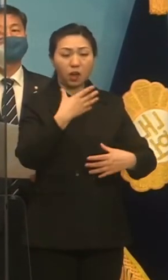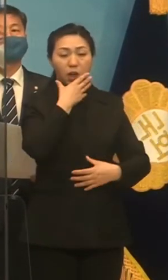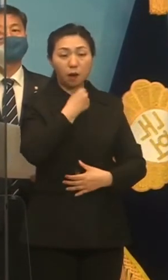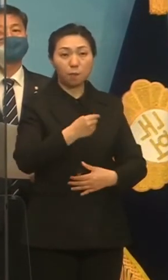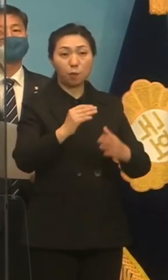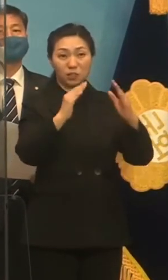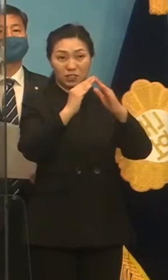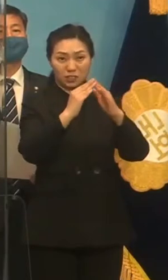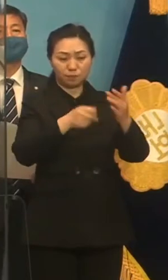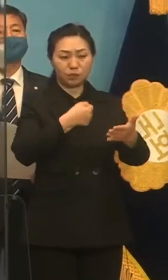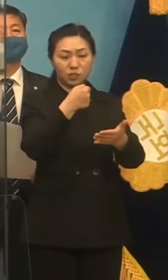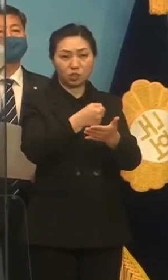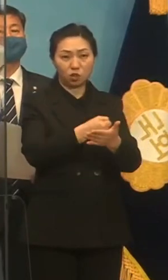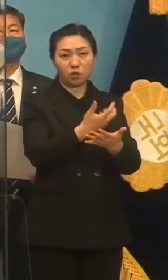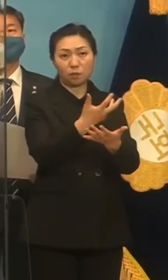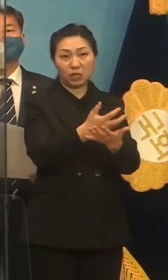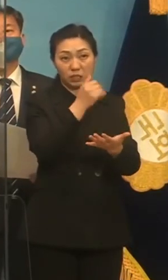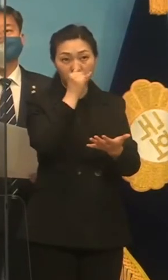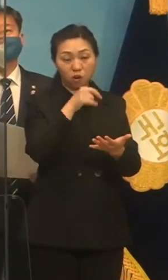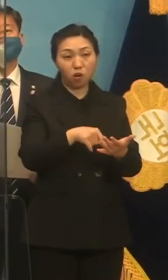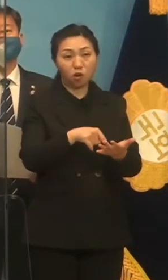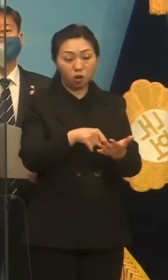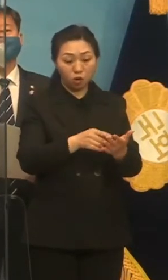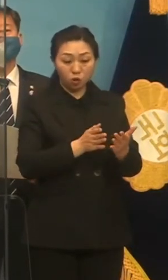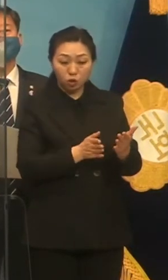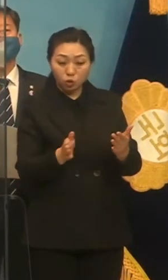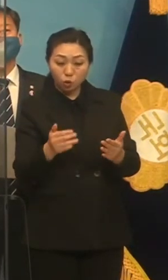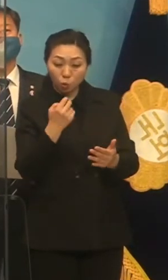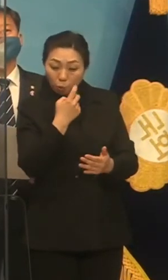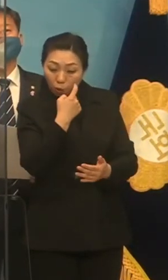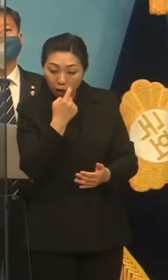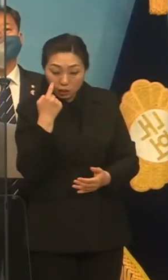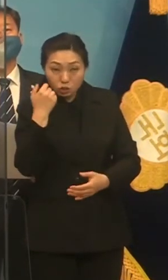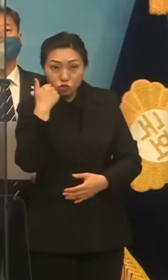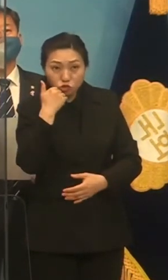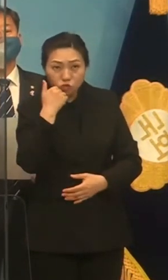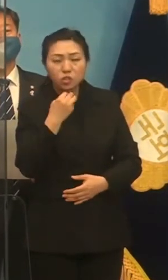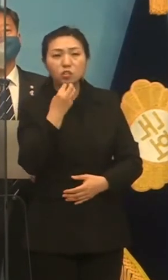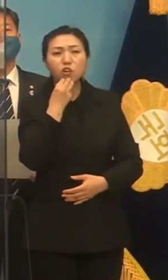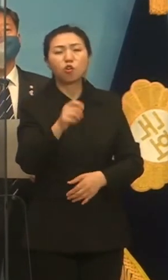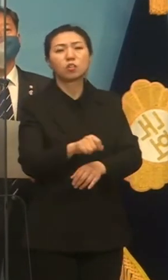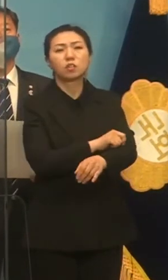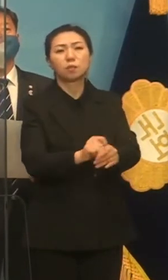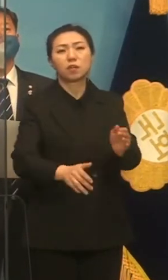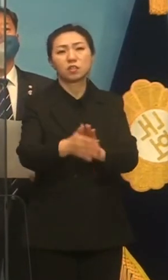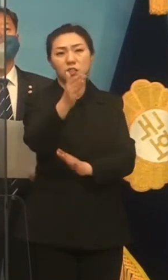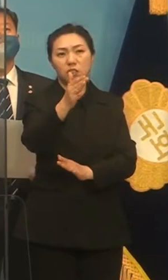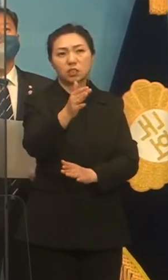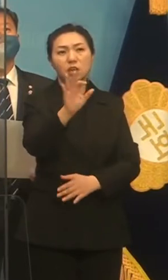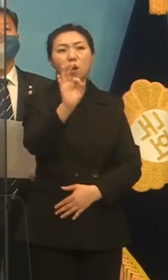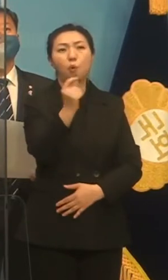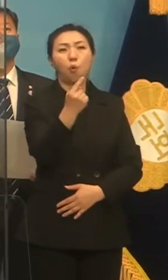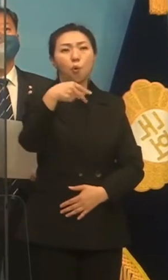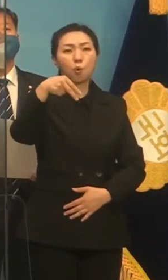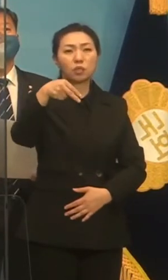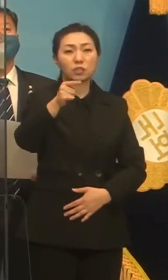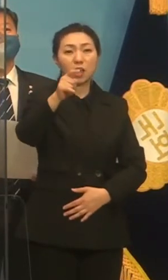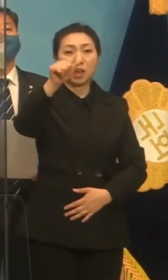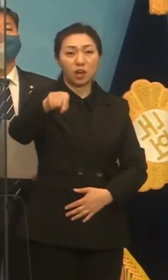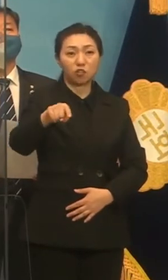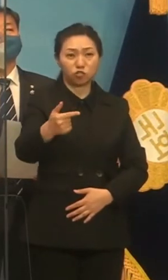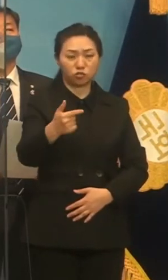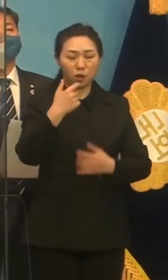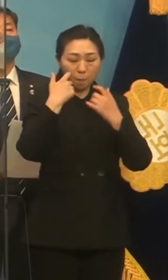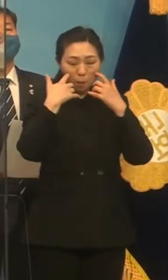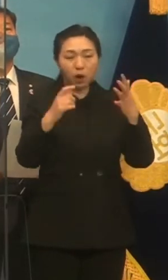경쟁자 뭐 펄 특별히 시 아 오태훈 p 자리 기름이 정비 더해지는